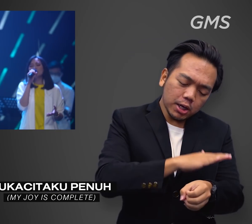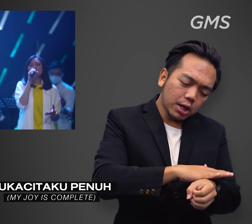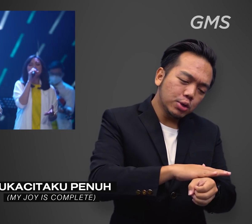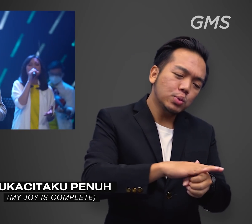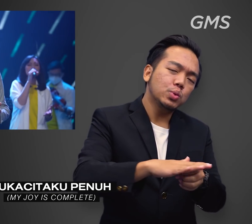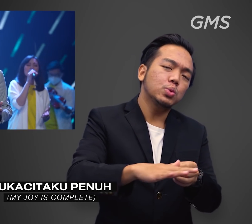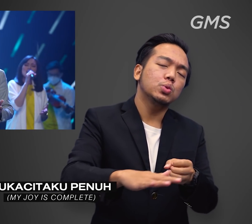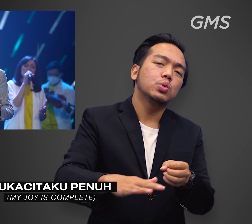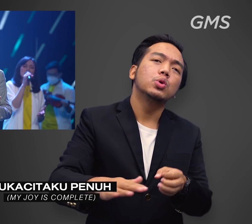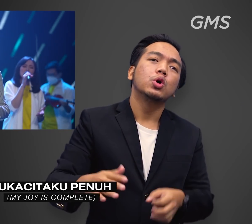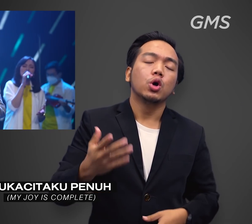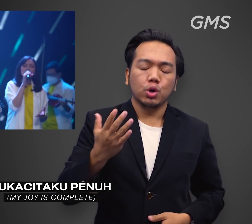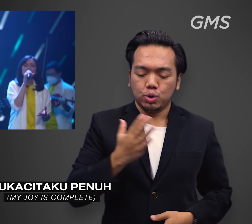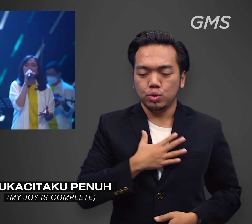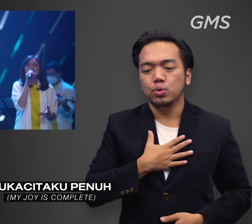ku